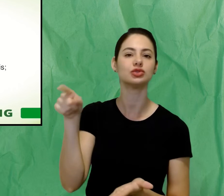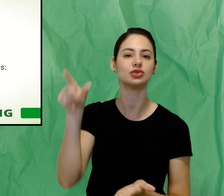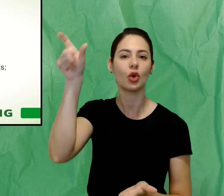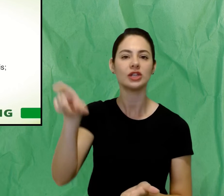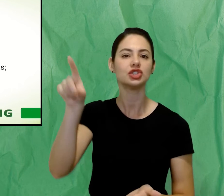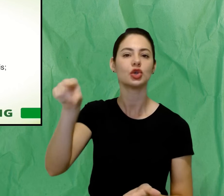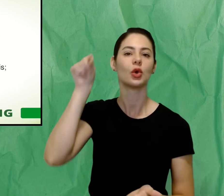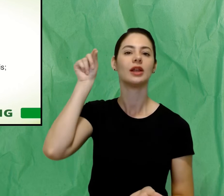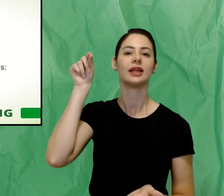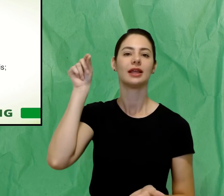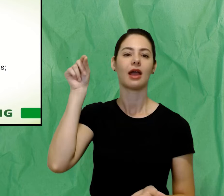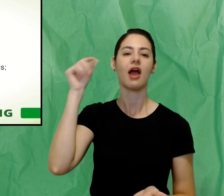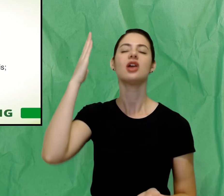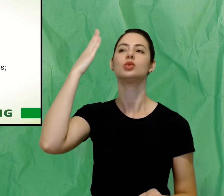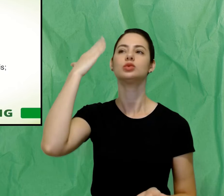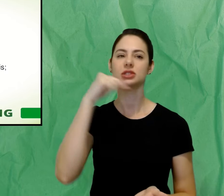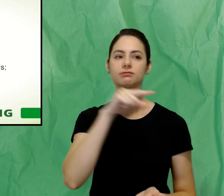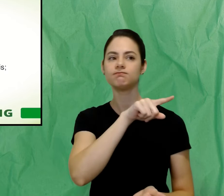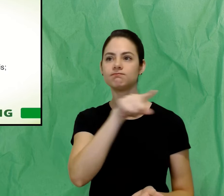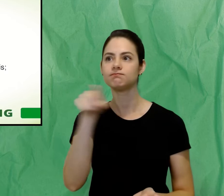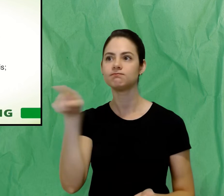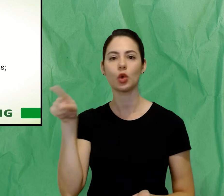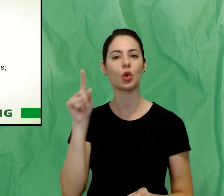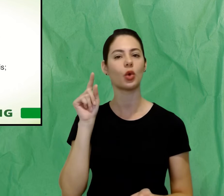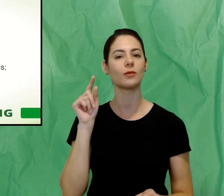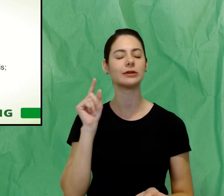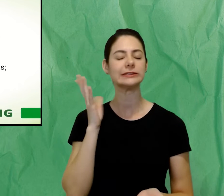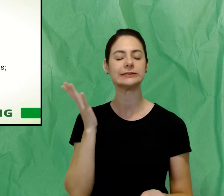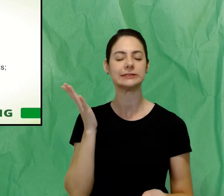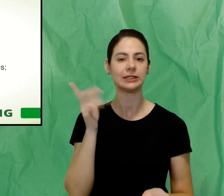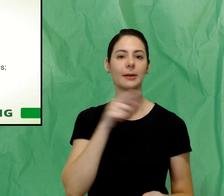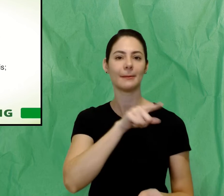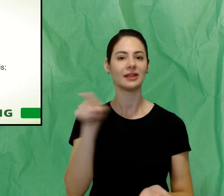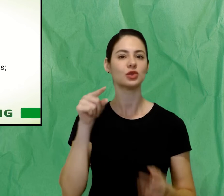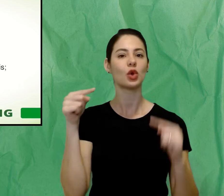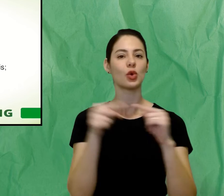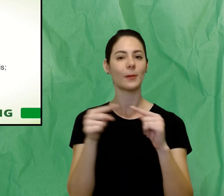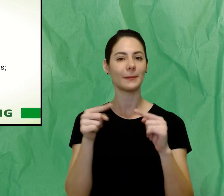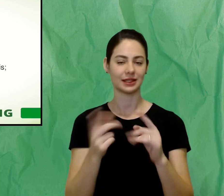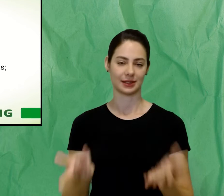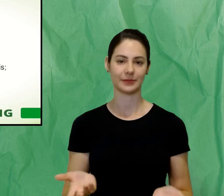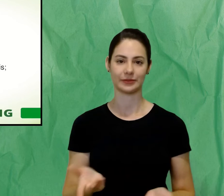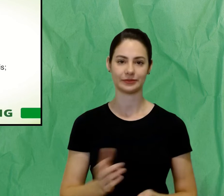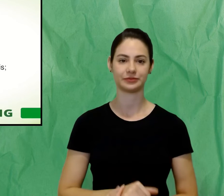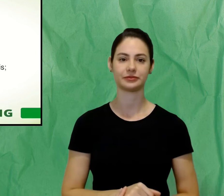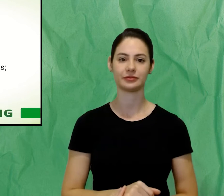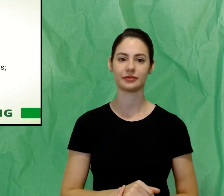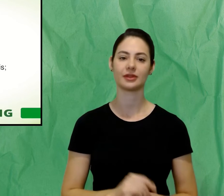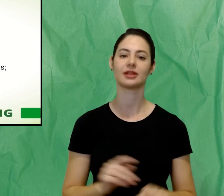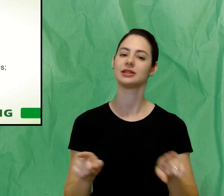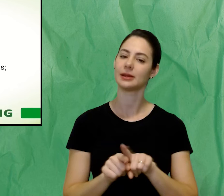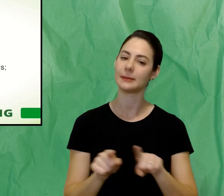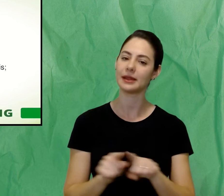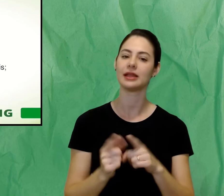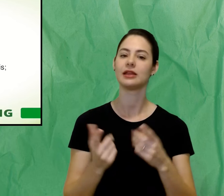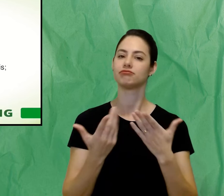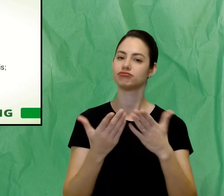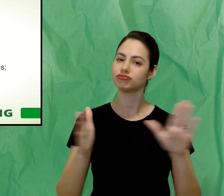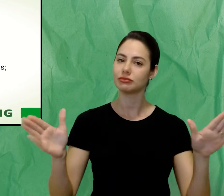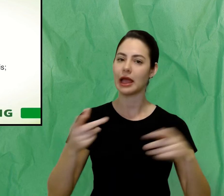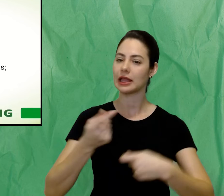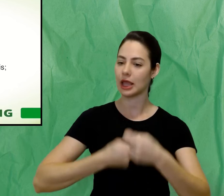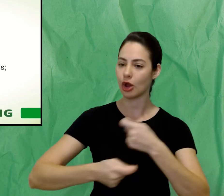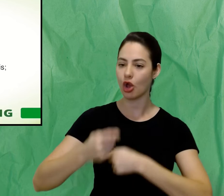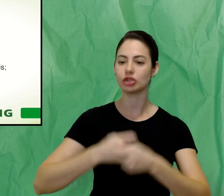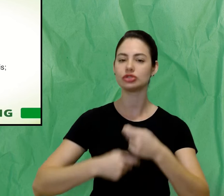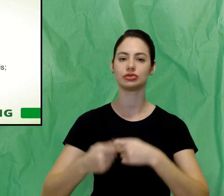algum cargo, você vai saber também quem você pode direcionar para ele, tá? E expandir seus negócios,